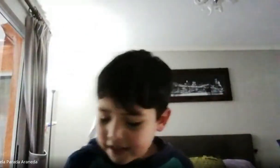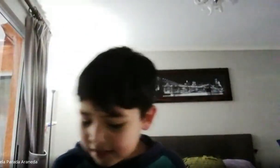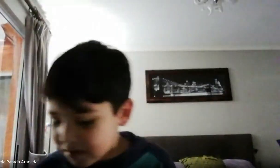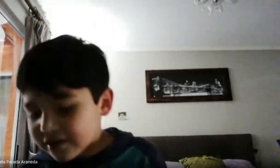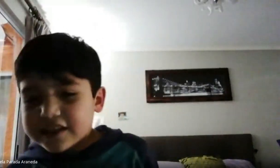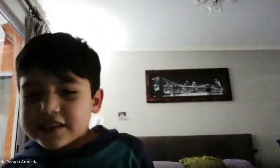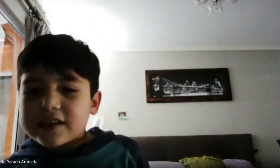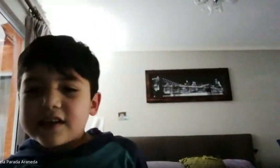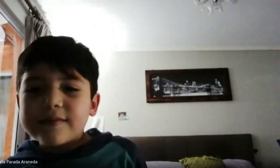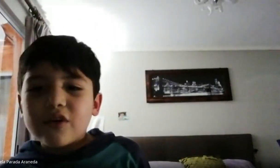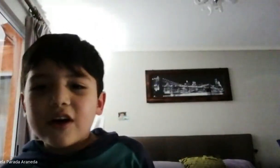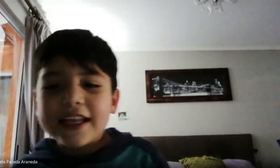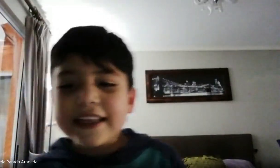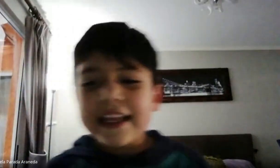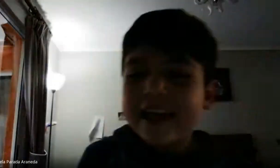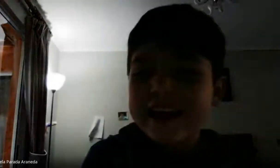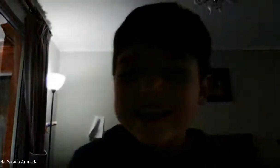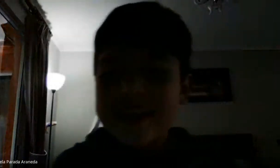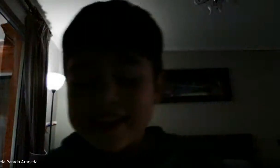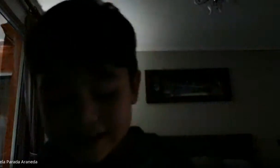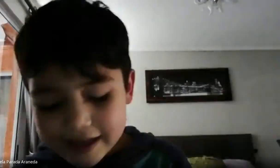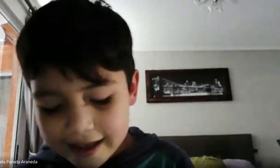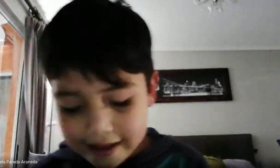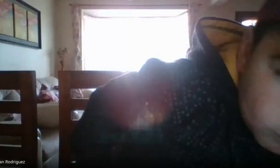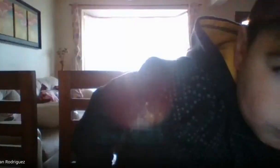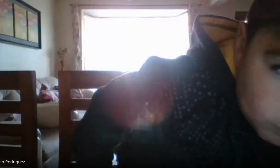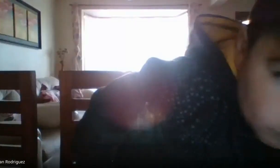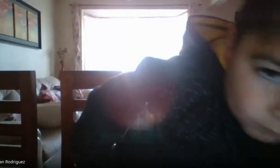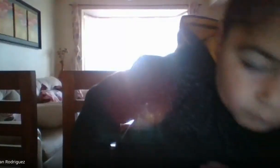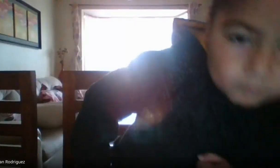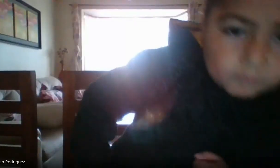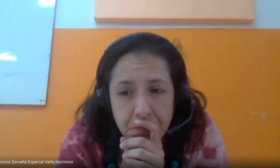Es lo que hicimos antes. ¿El dibujo?